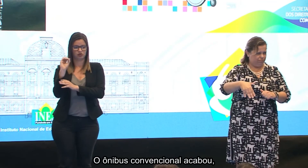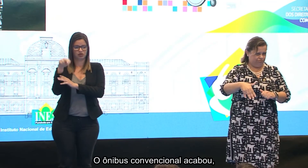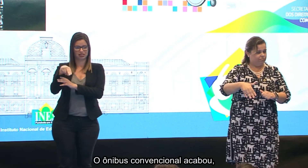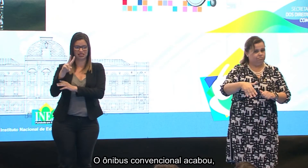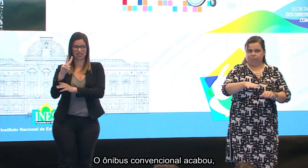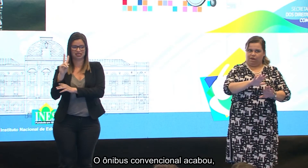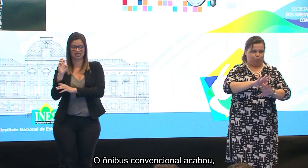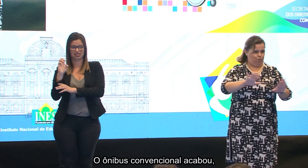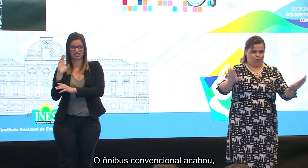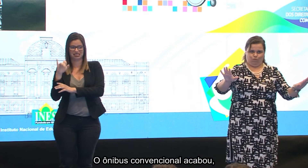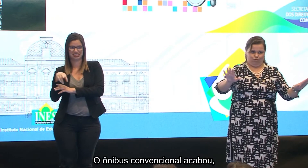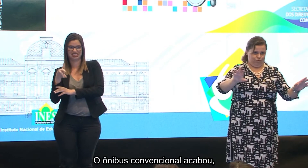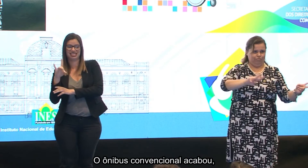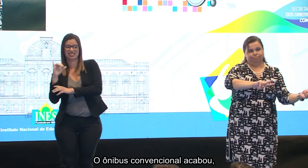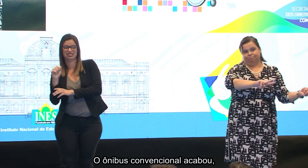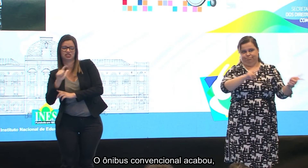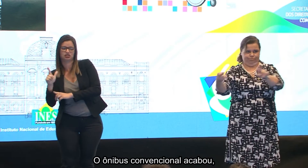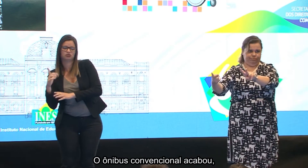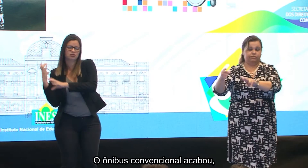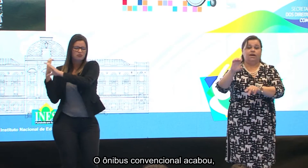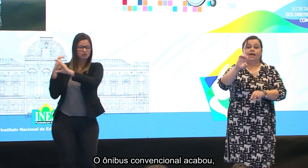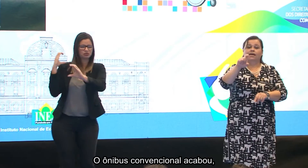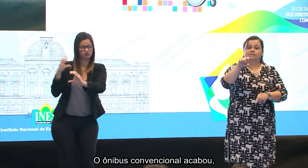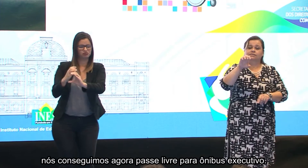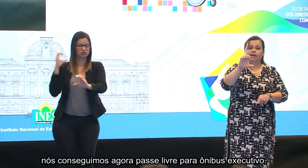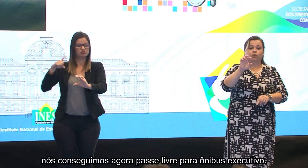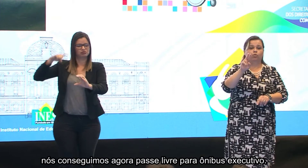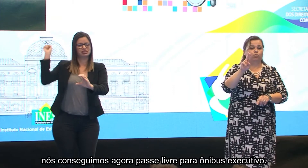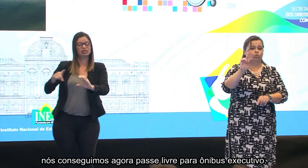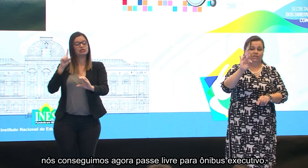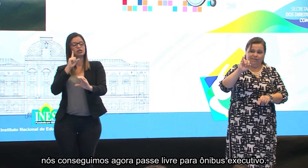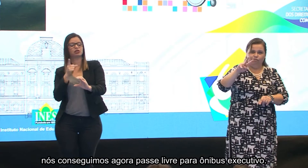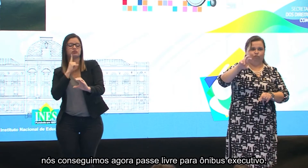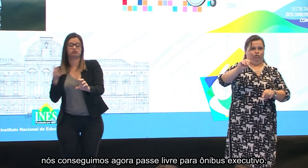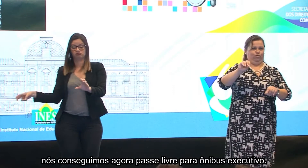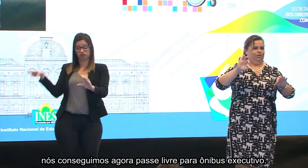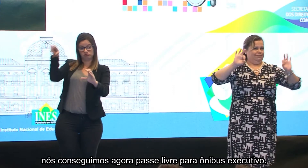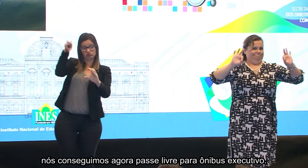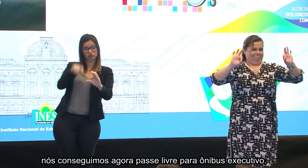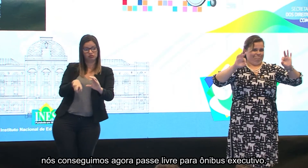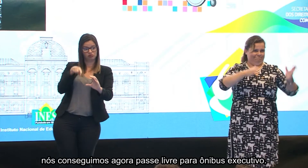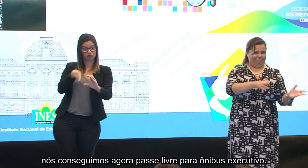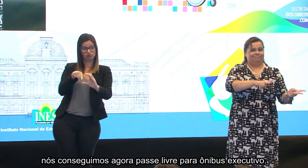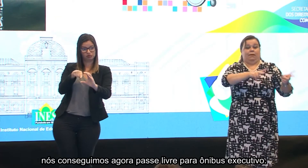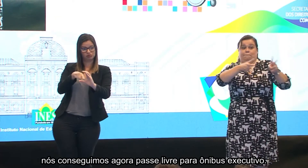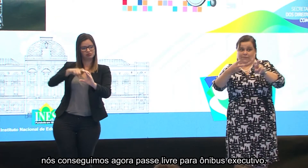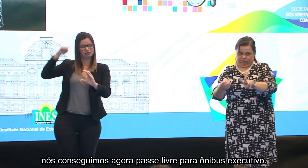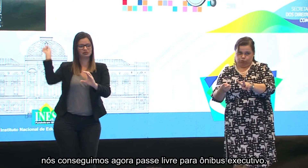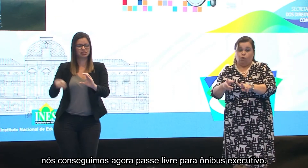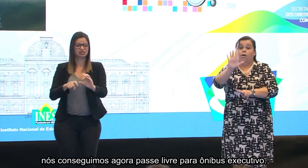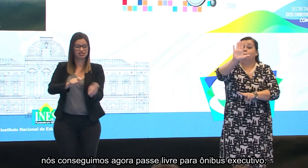Porque o ônibus convencional acabou. Nós conseguimos agora passe livre para ônibus